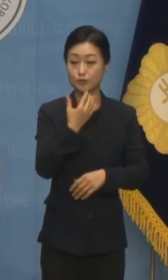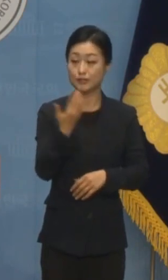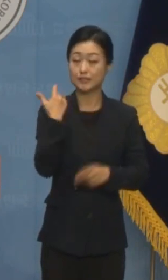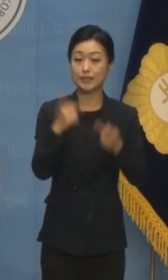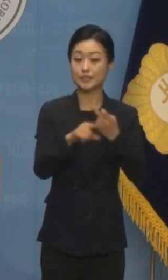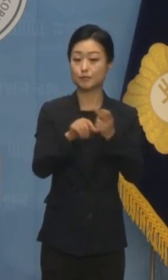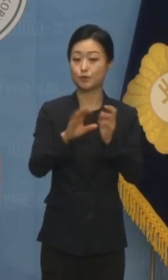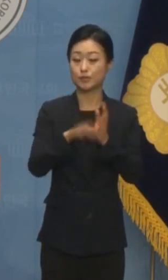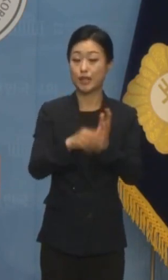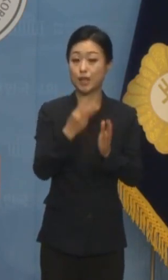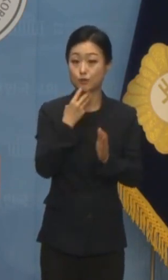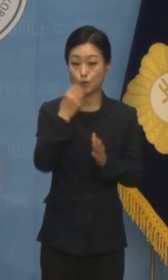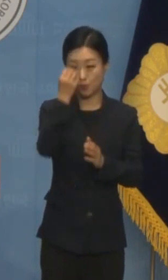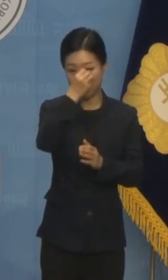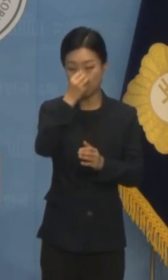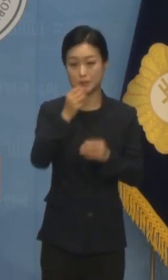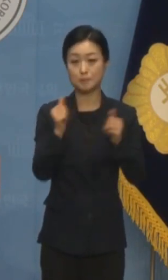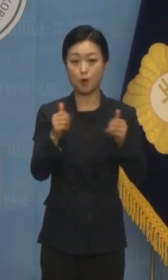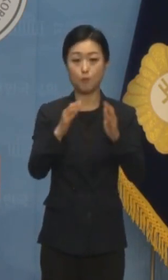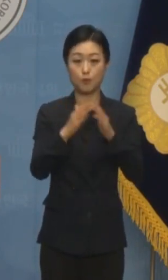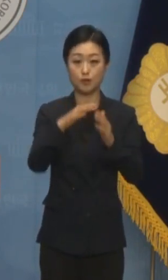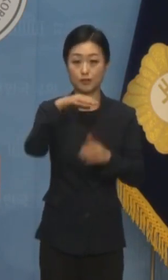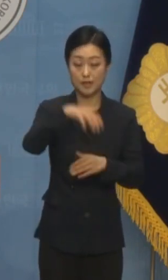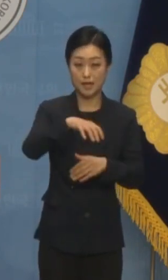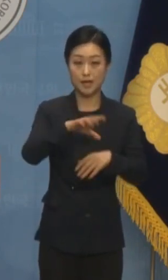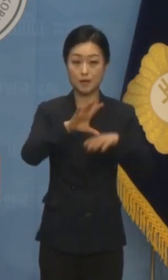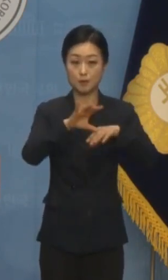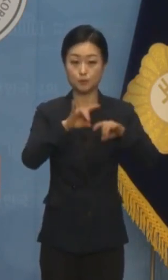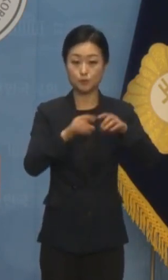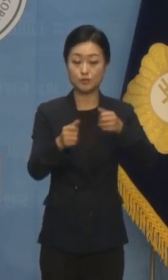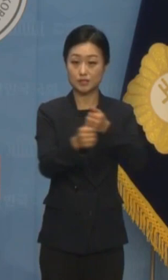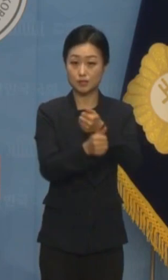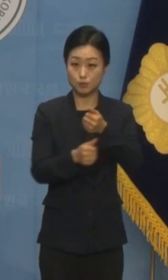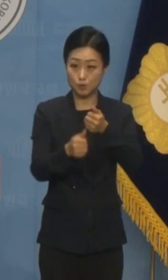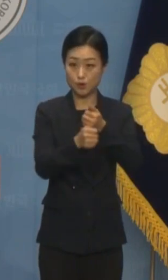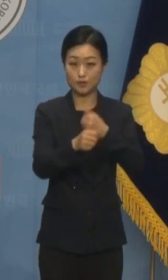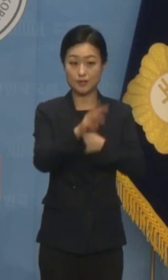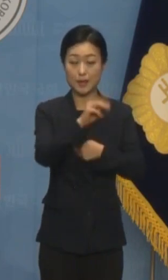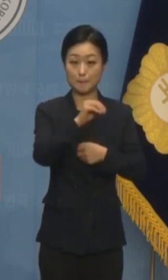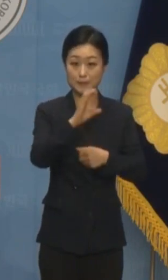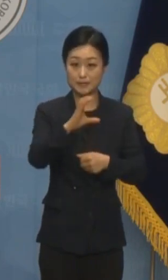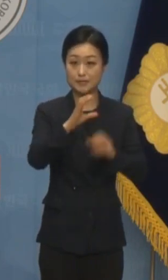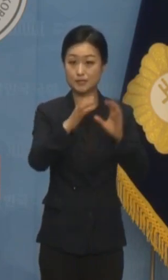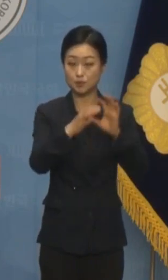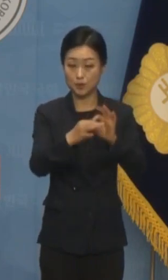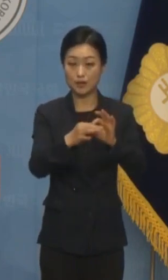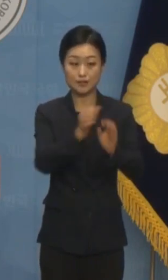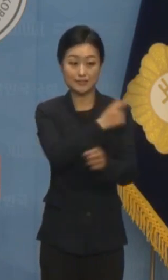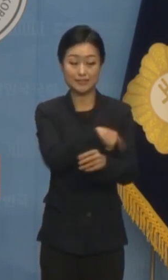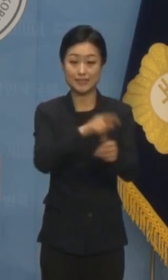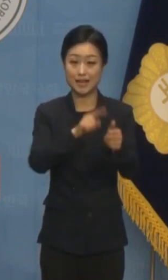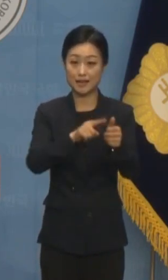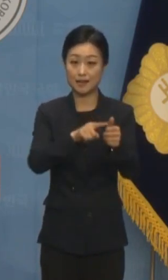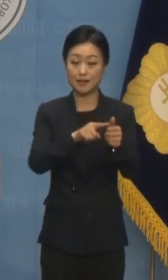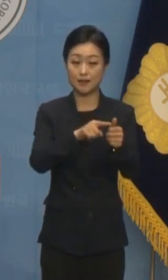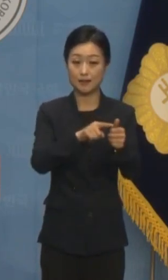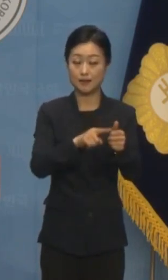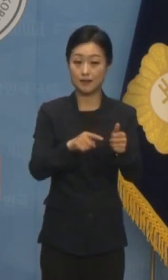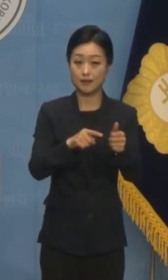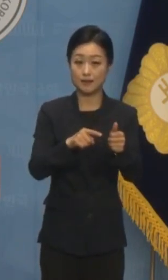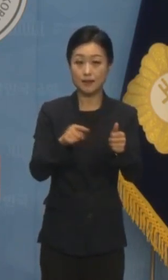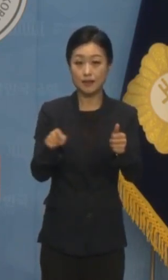12월 서울고등법원은 박문진, 권태선 이사장 후임자 집행정지 항소심에서 방통위의